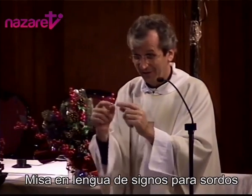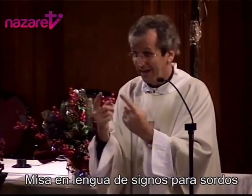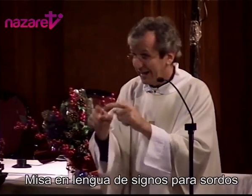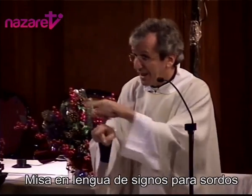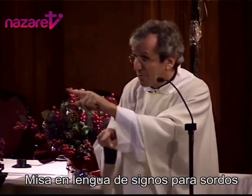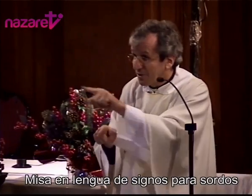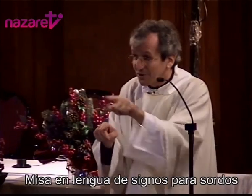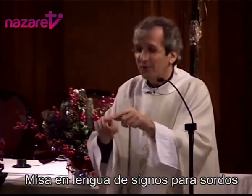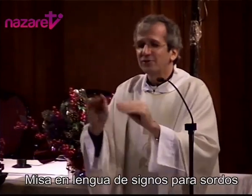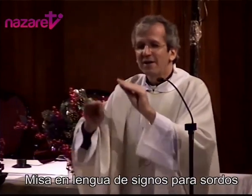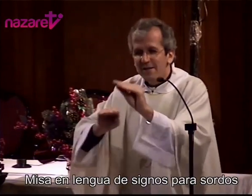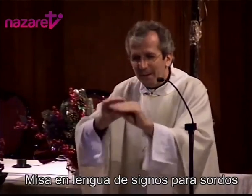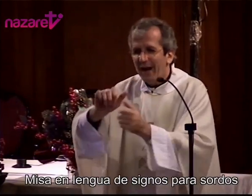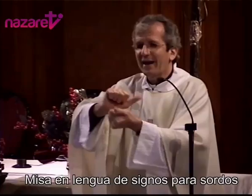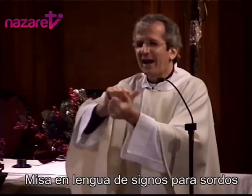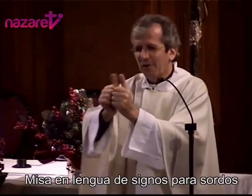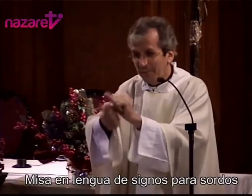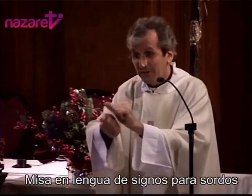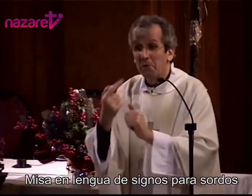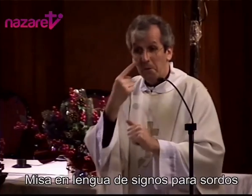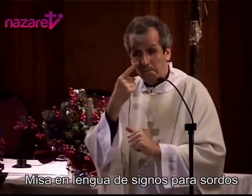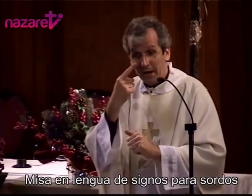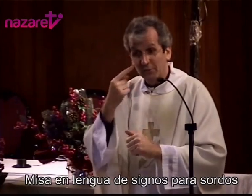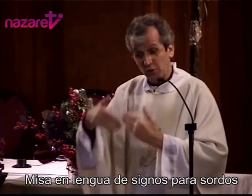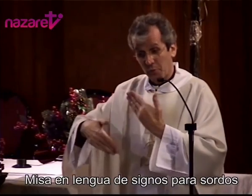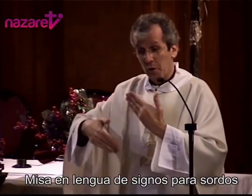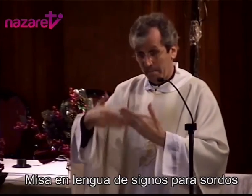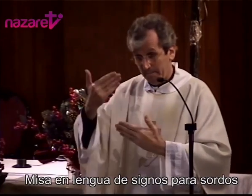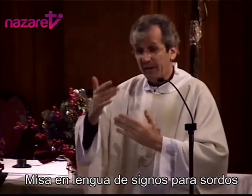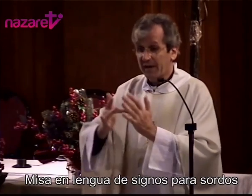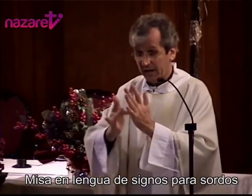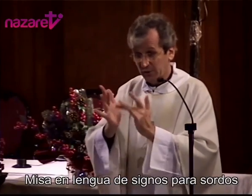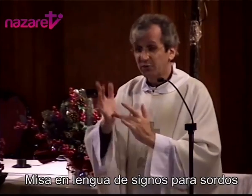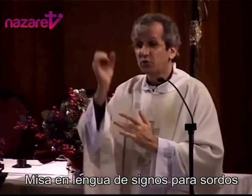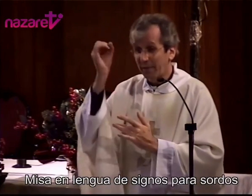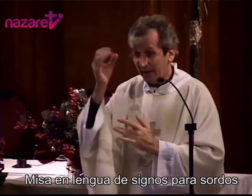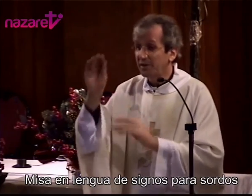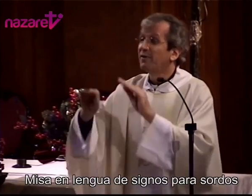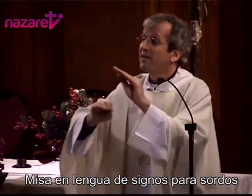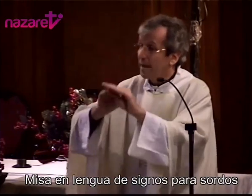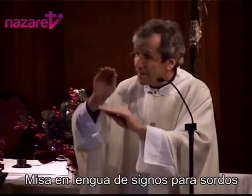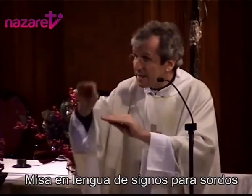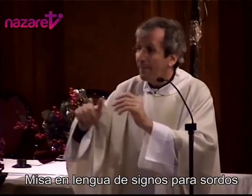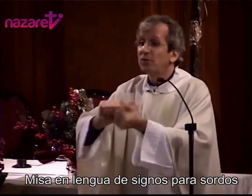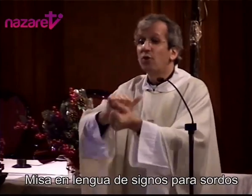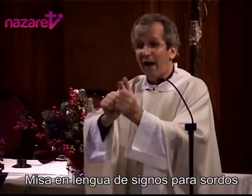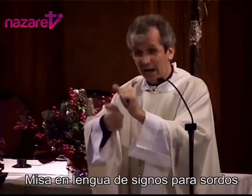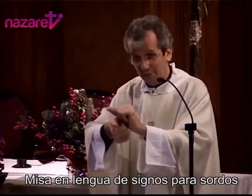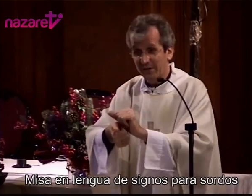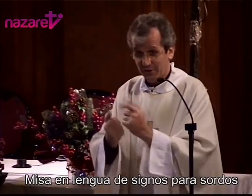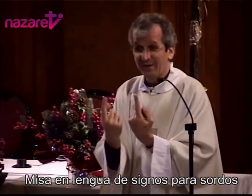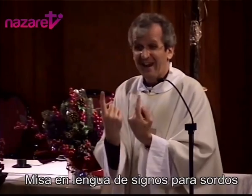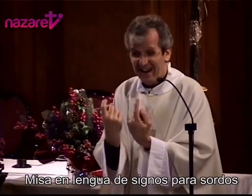mucho, cada uno de nosotros, llamar a la conversión. Veremos cómo empieza Jesús su predicación también llamando a